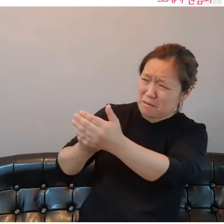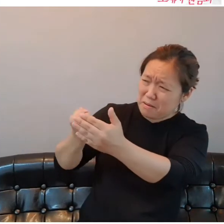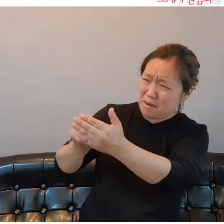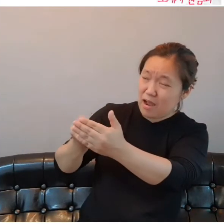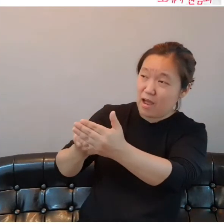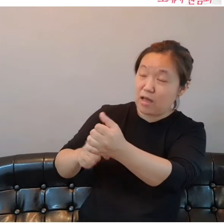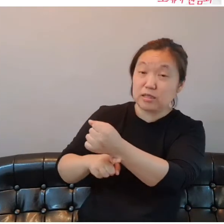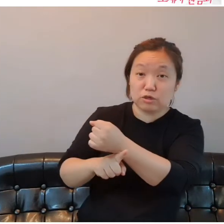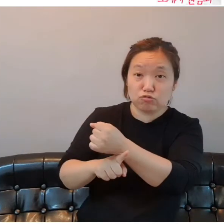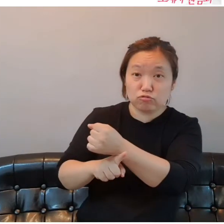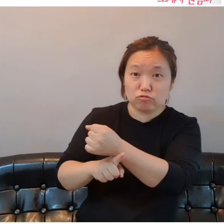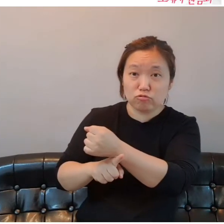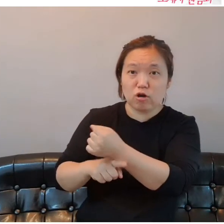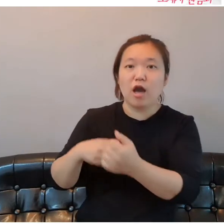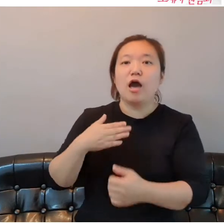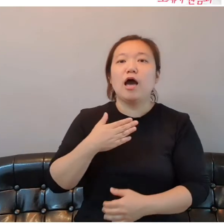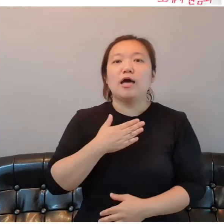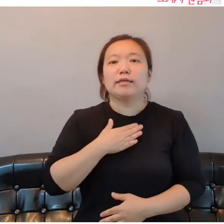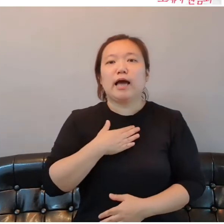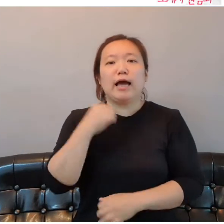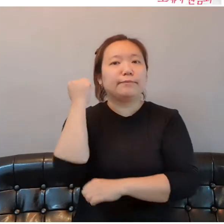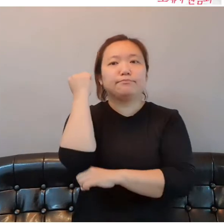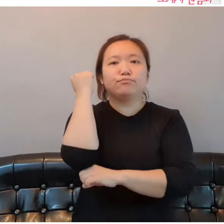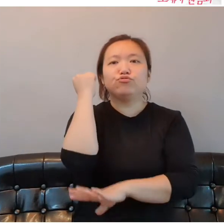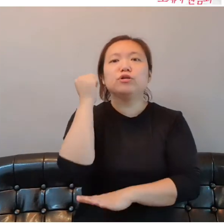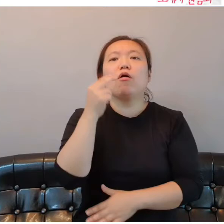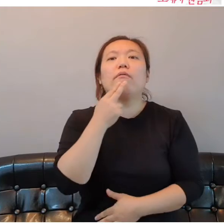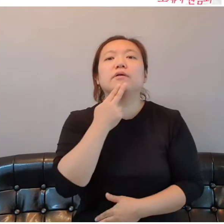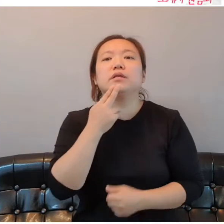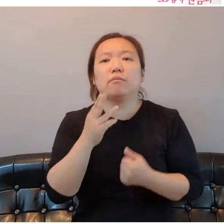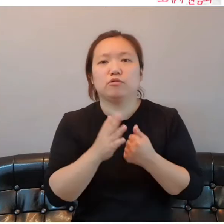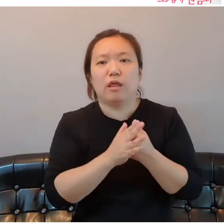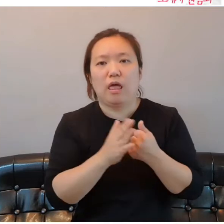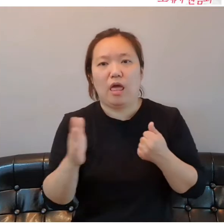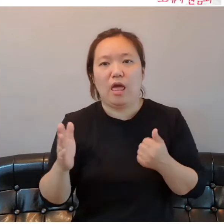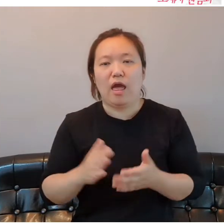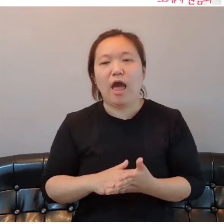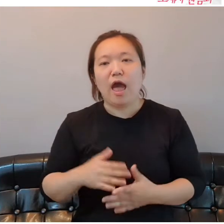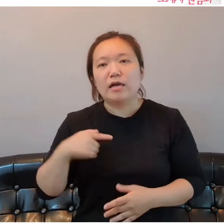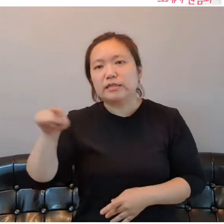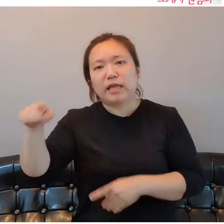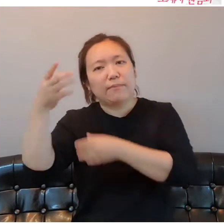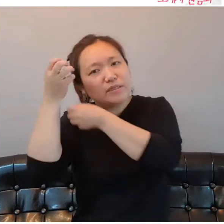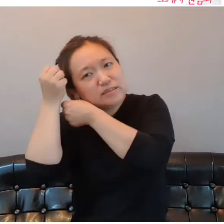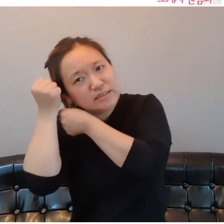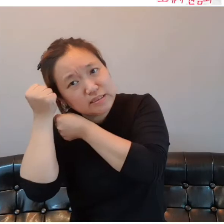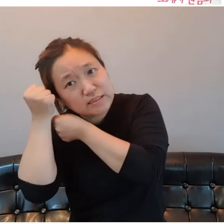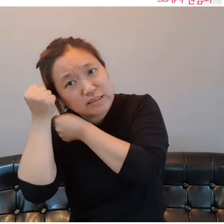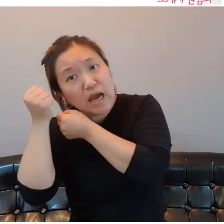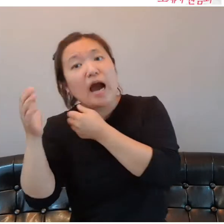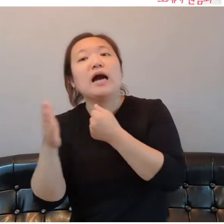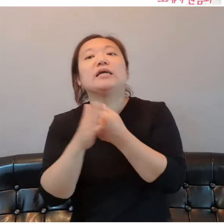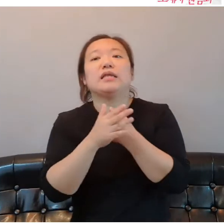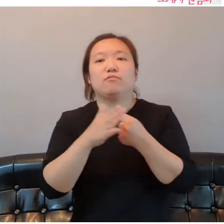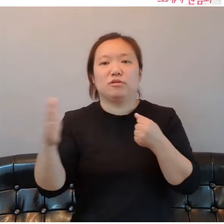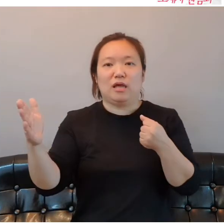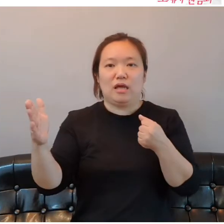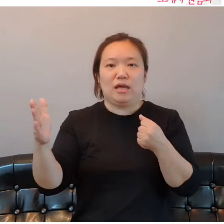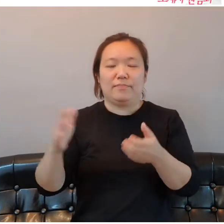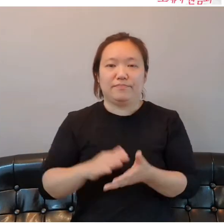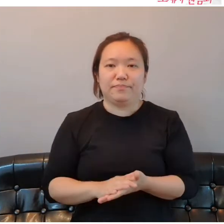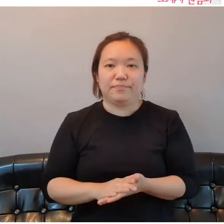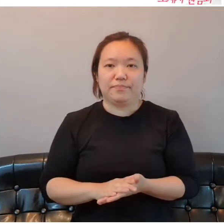자기 뿌리를 스스로 내리지 않고 다른 어딘가에 의지해서 살려고 하기 때문이에요.